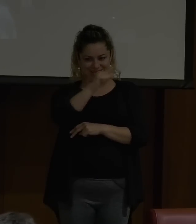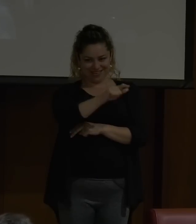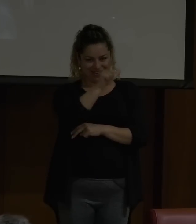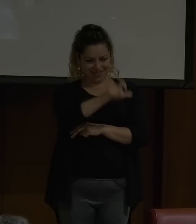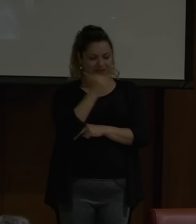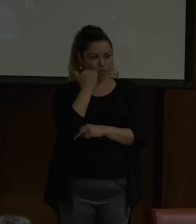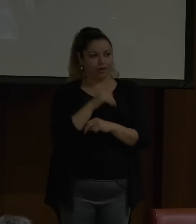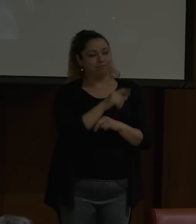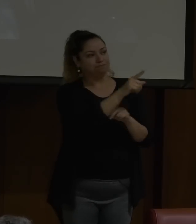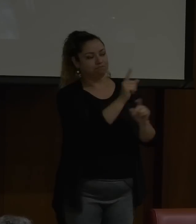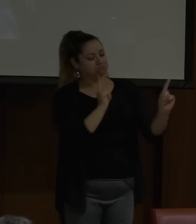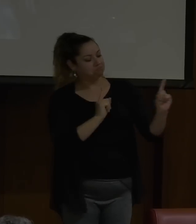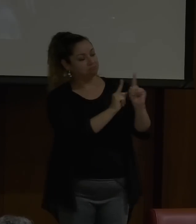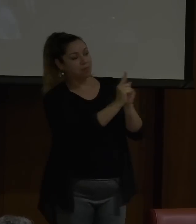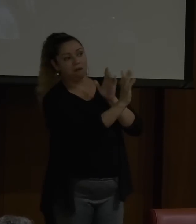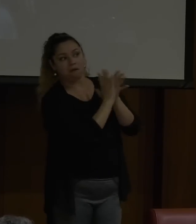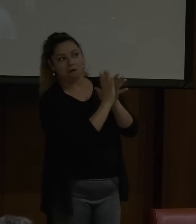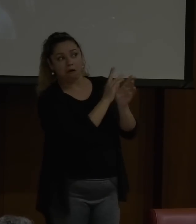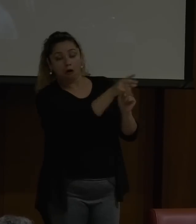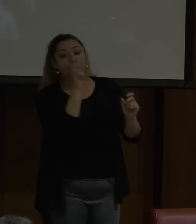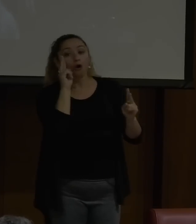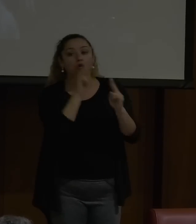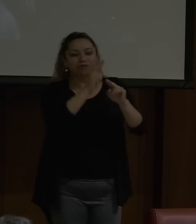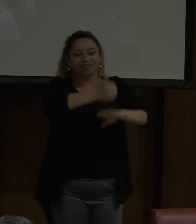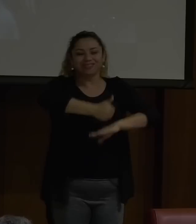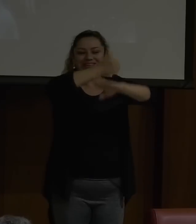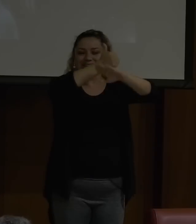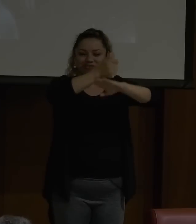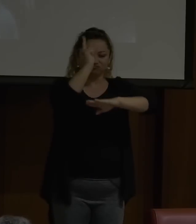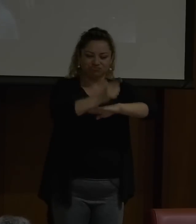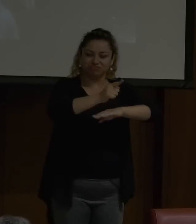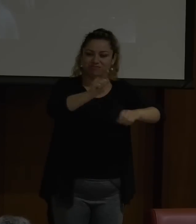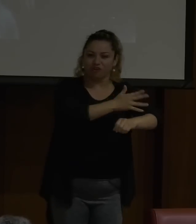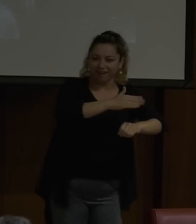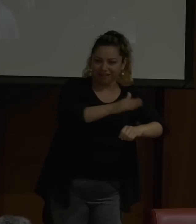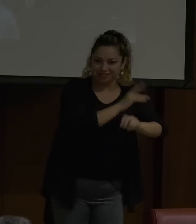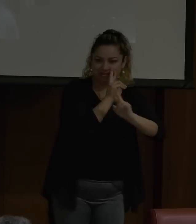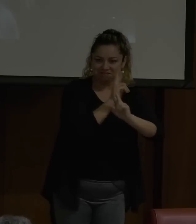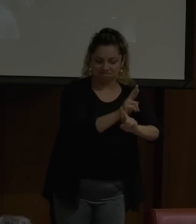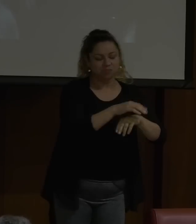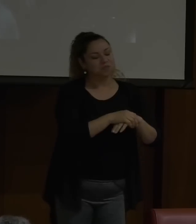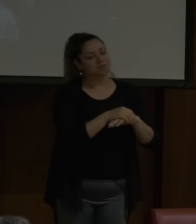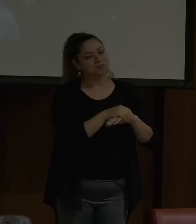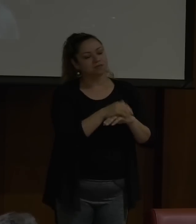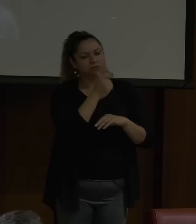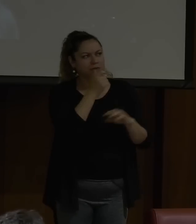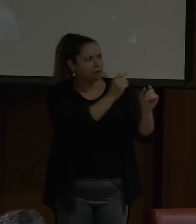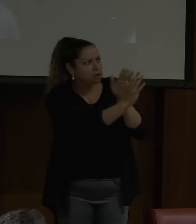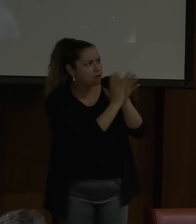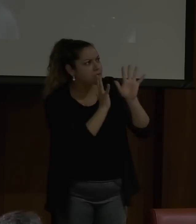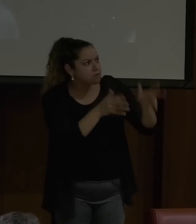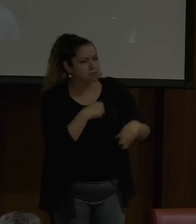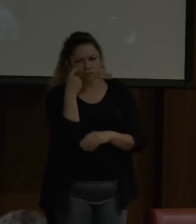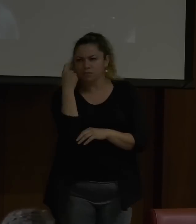Ella le habló de un señor Reyes Torres, quien era director de la orquesta de música tropical más reconocida en la zona. Leandro lo buscó con el ánimo de que